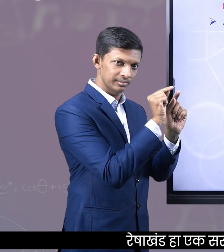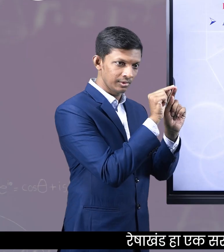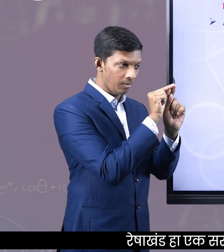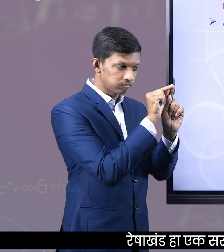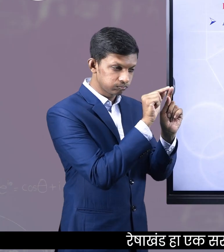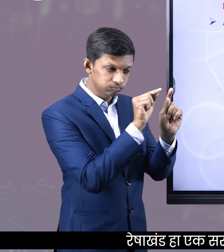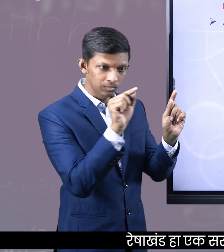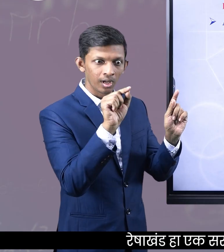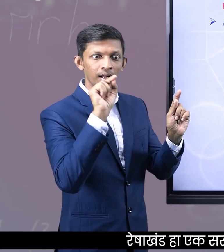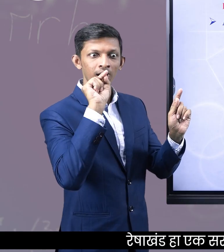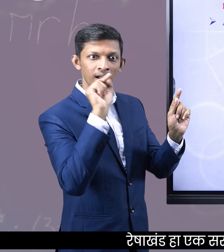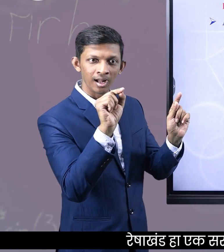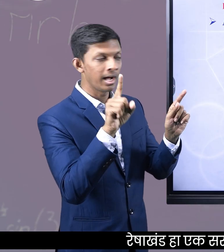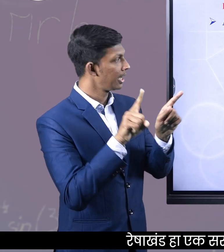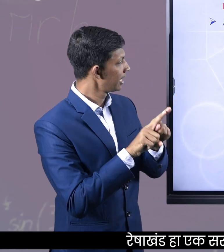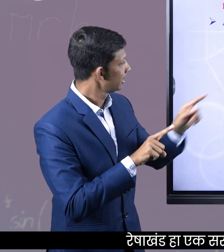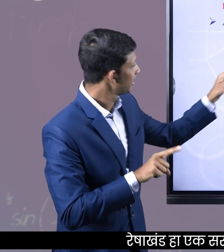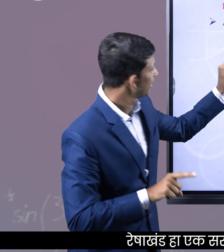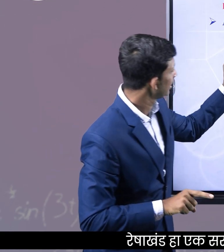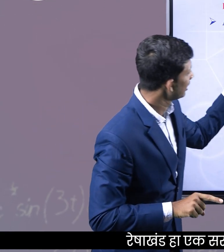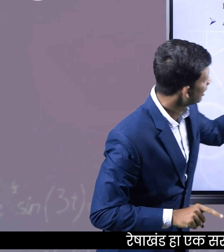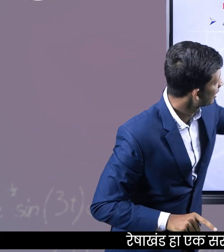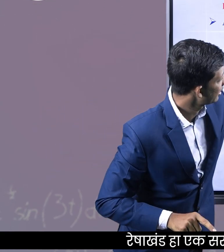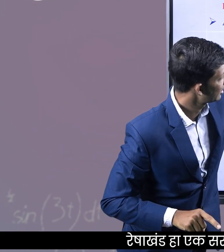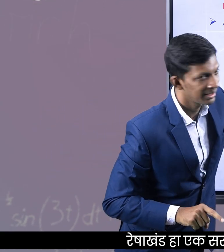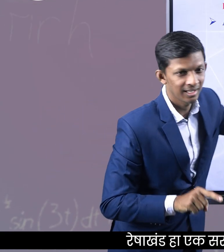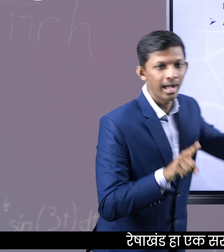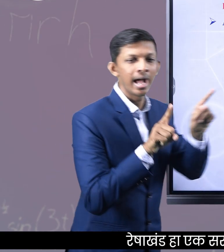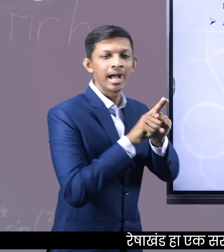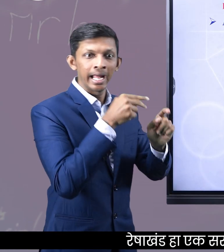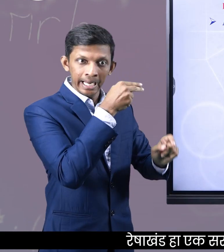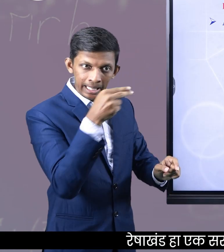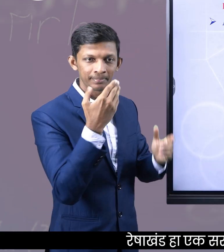रेषाखंड एक सरळ मार्ग आहे ज्याचे 2 अंतबिंदू आहेत.